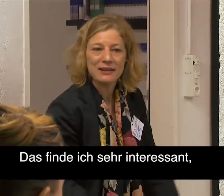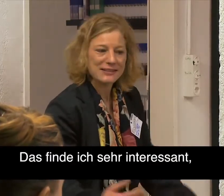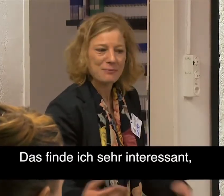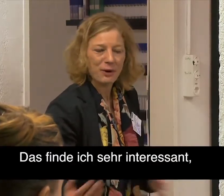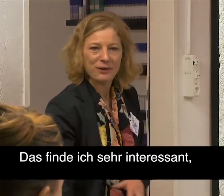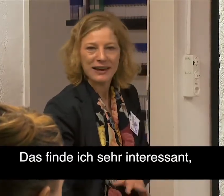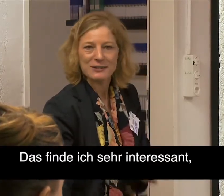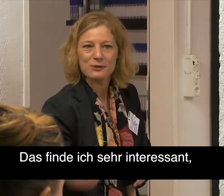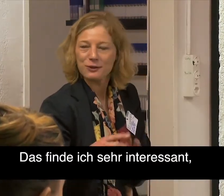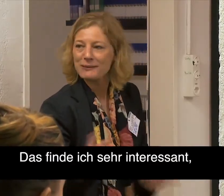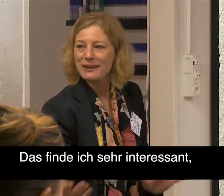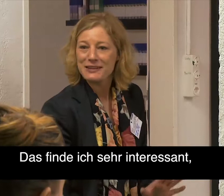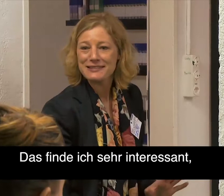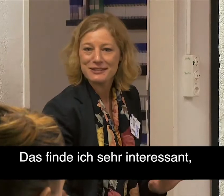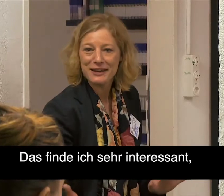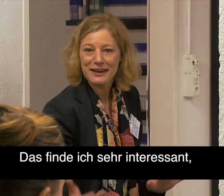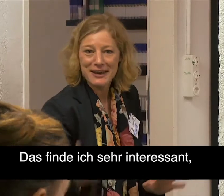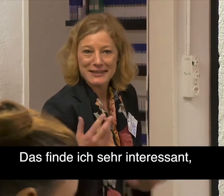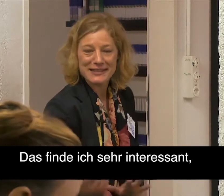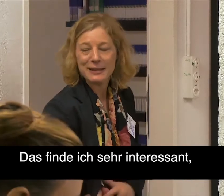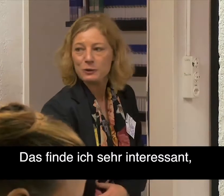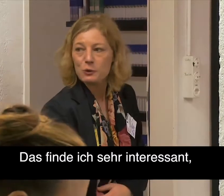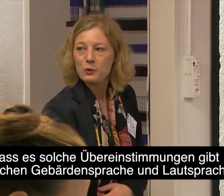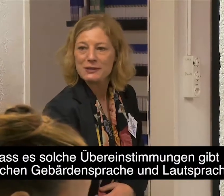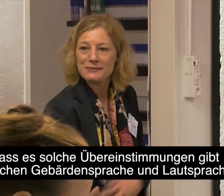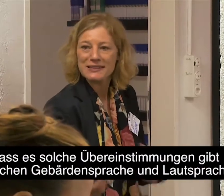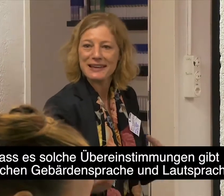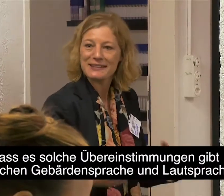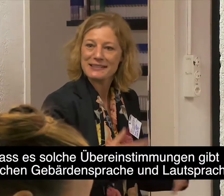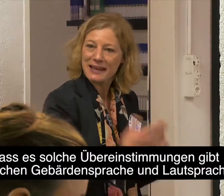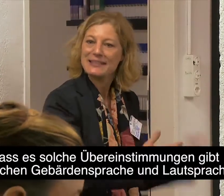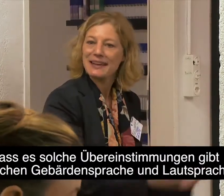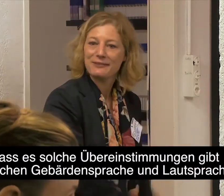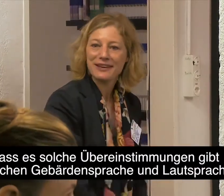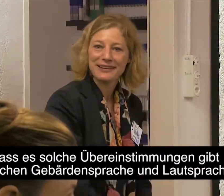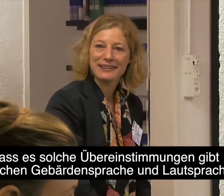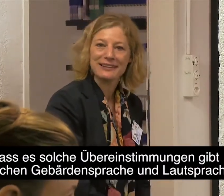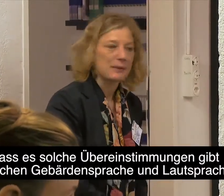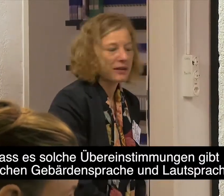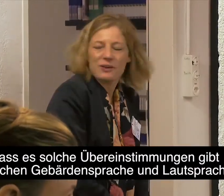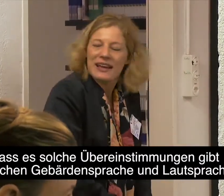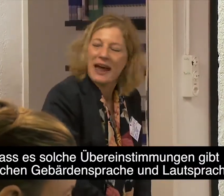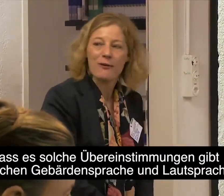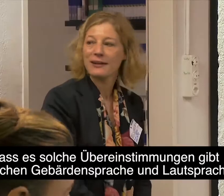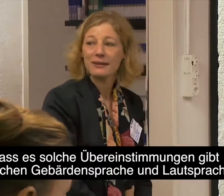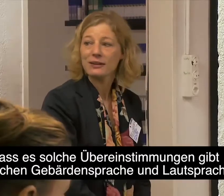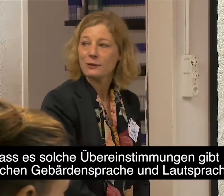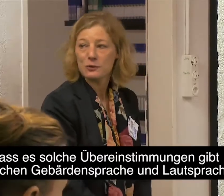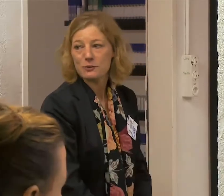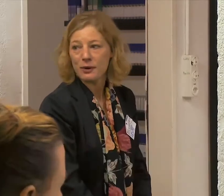das parallel, also so von linguistischer Sicht aus, dass man sieht, dass es auch die Entwicklung gibt in der Gebärdensprache, genau gleich wie in der